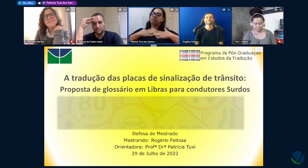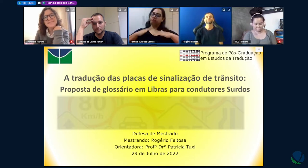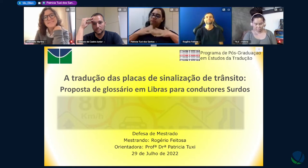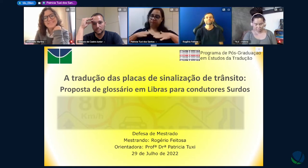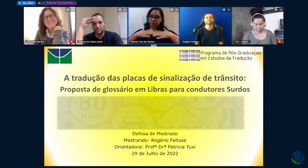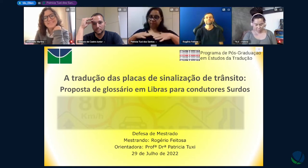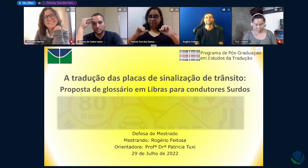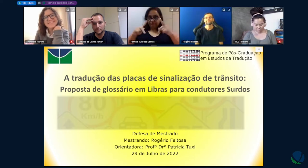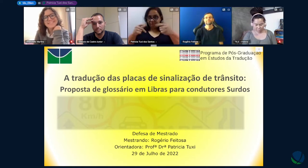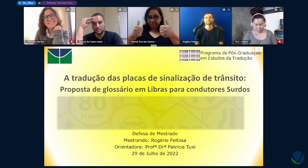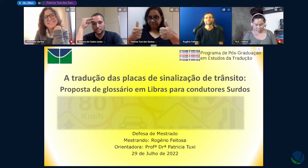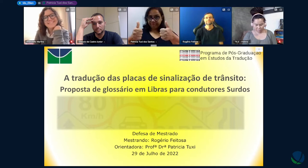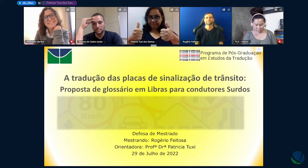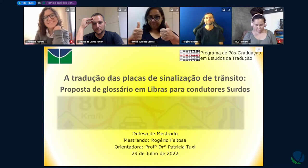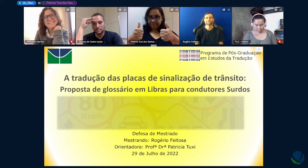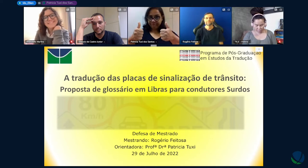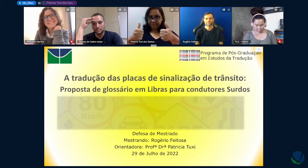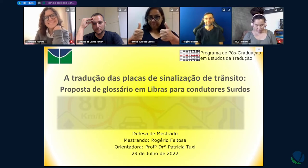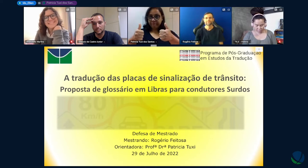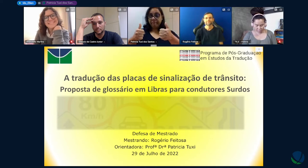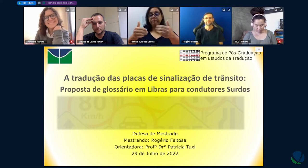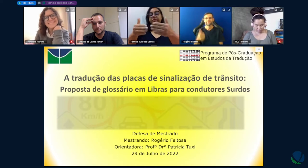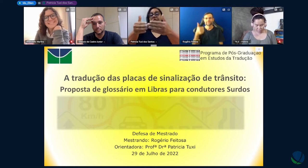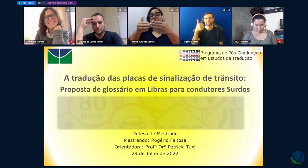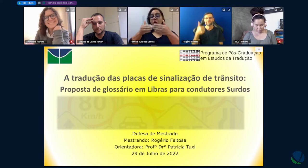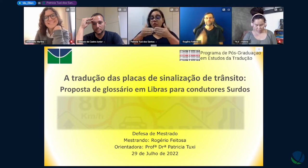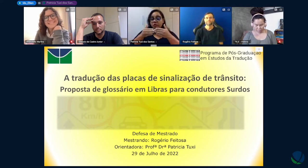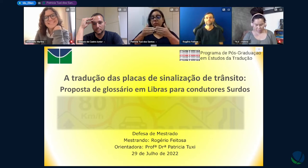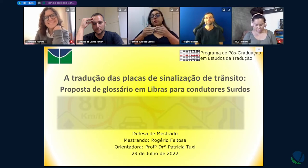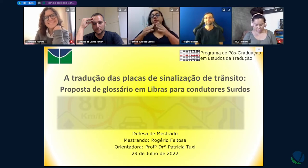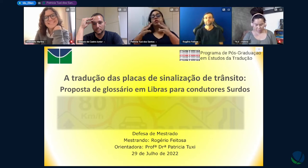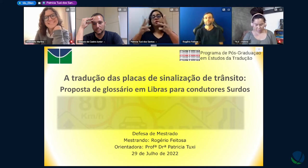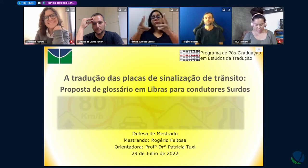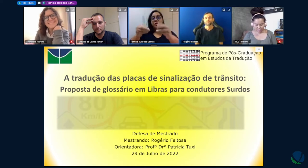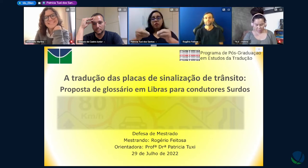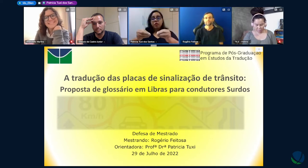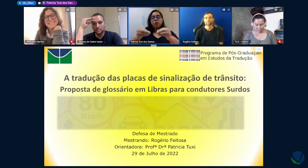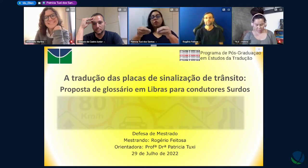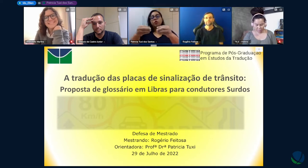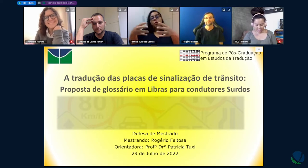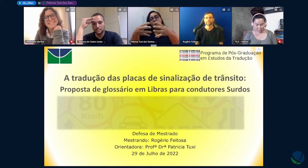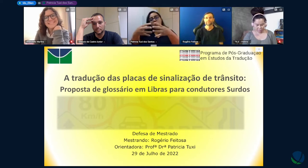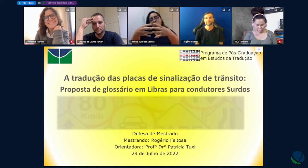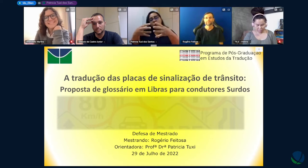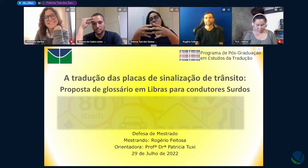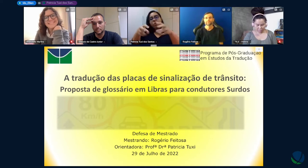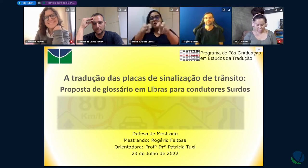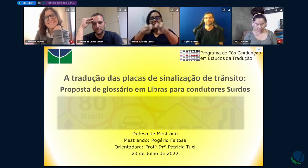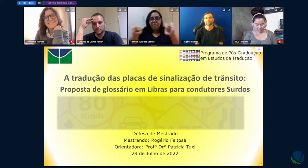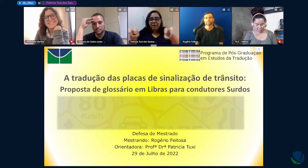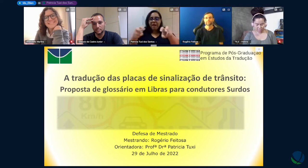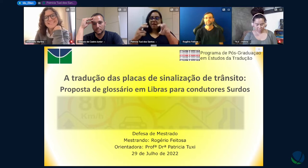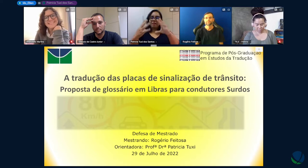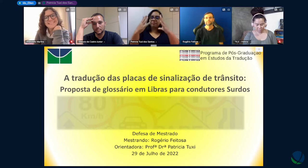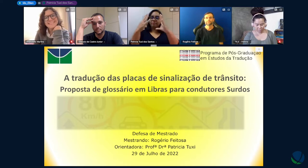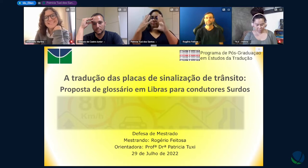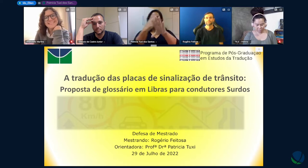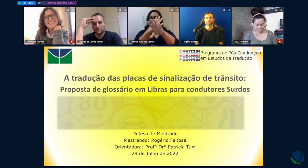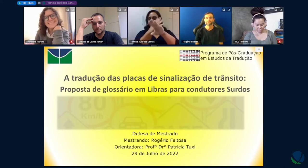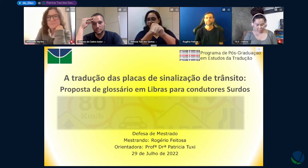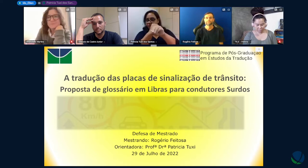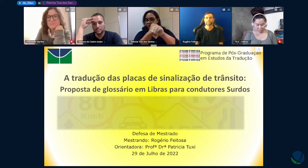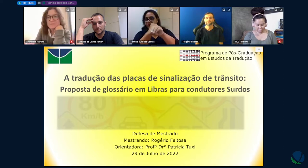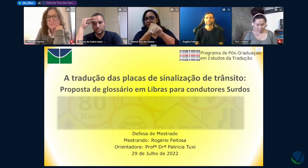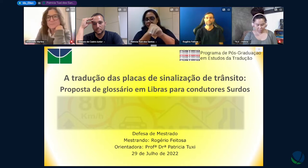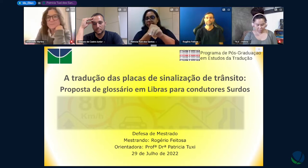Vamos tentar apresentar com calma, sem pressa, tá bom? Eu vou pedir para que todos os participantes do grupo da